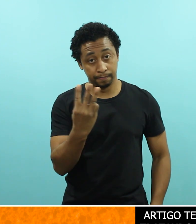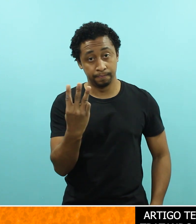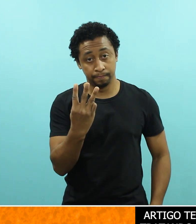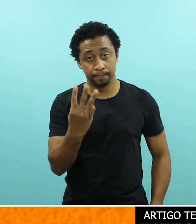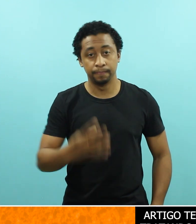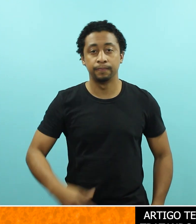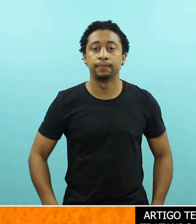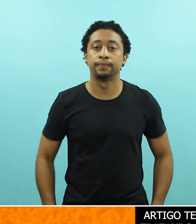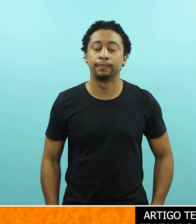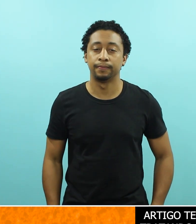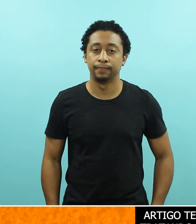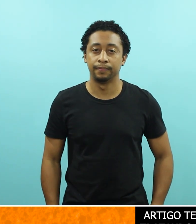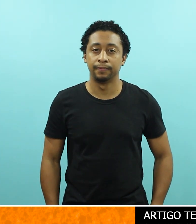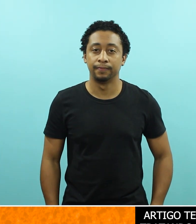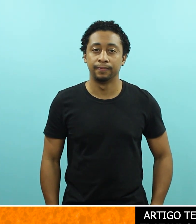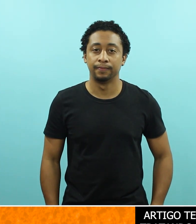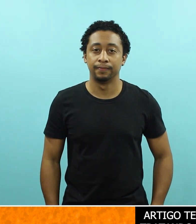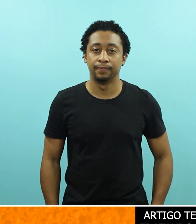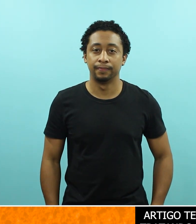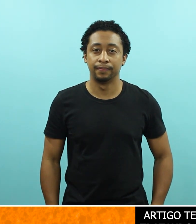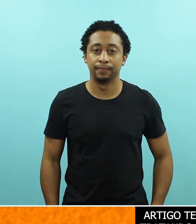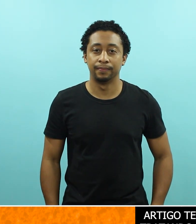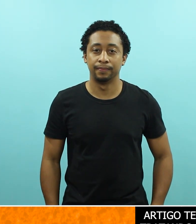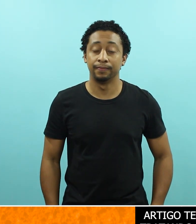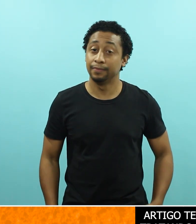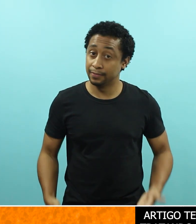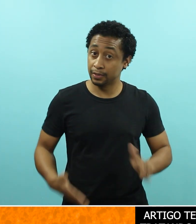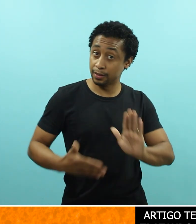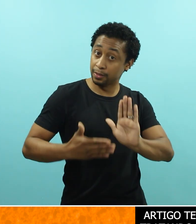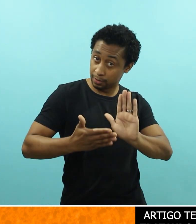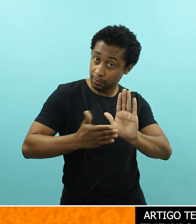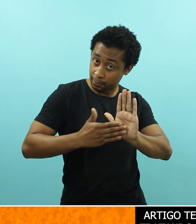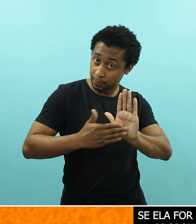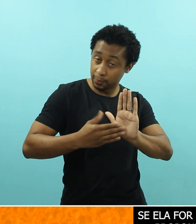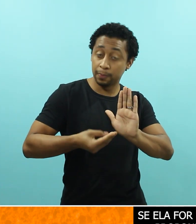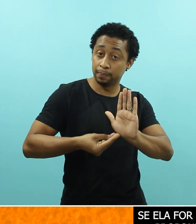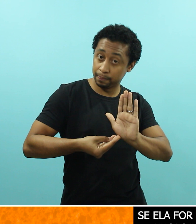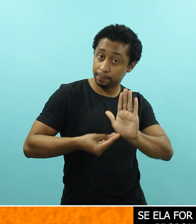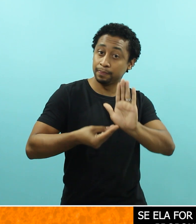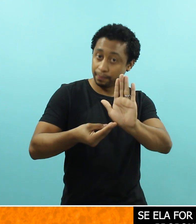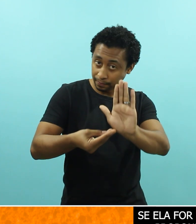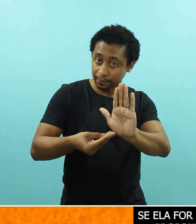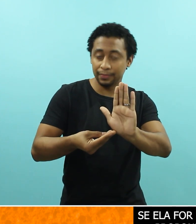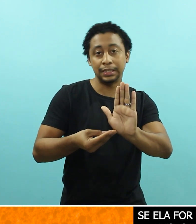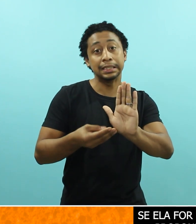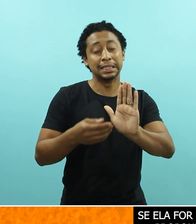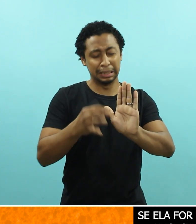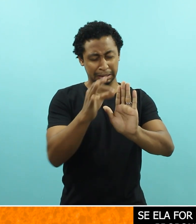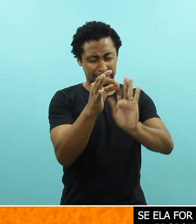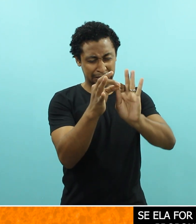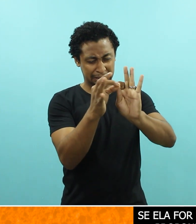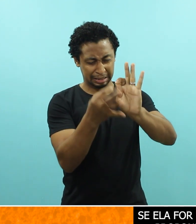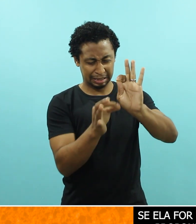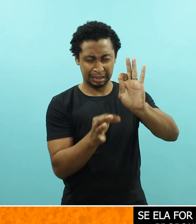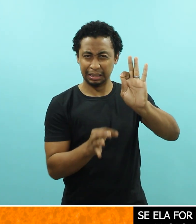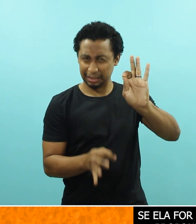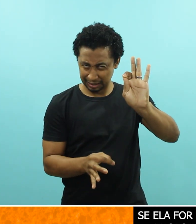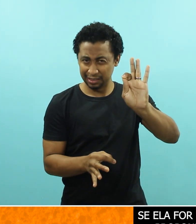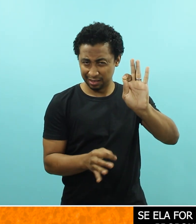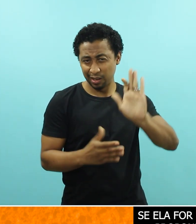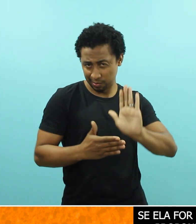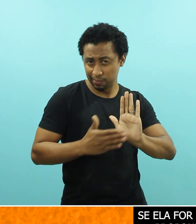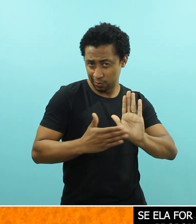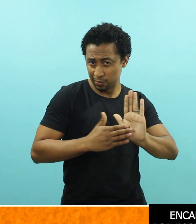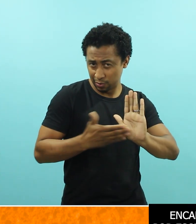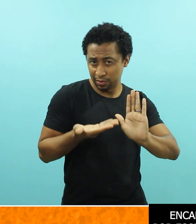Artigo 3º. Em se tratando de proposta e se ela for muito extensa,